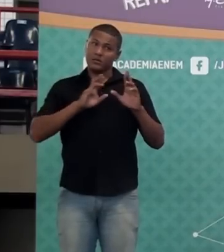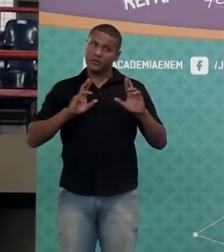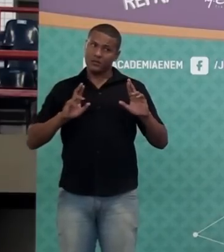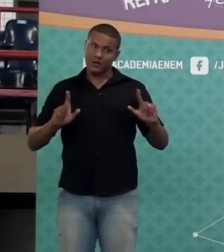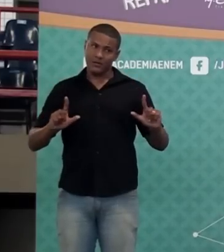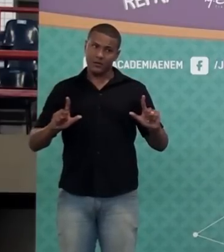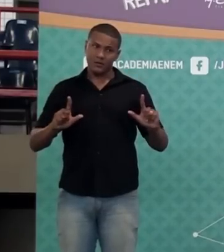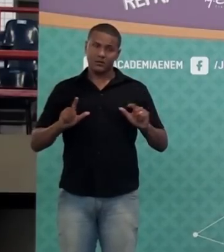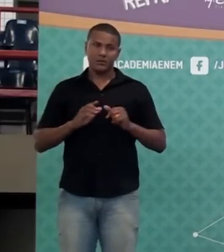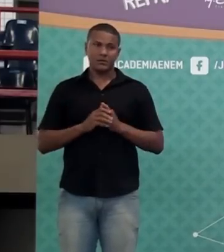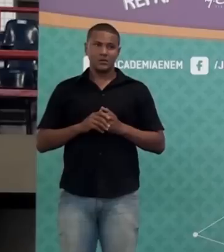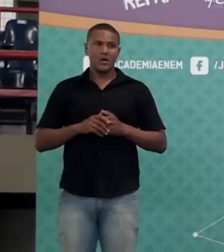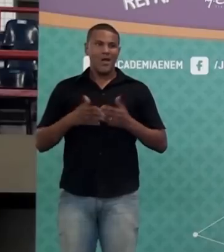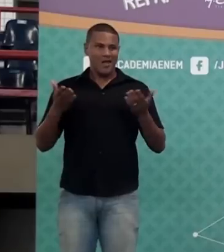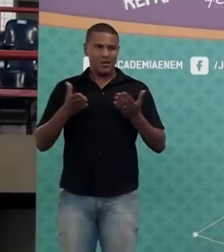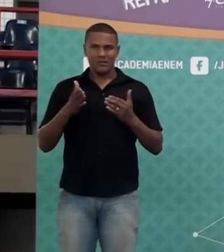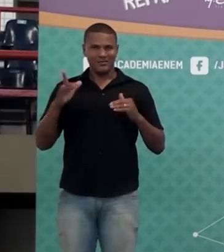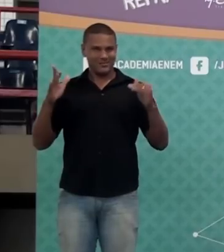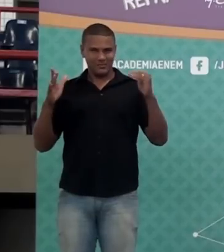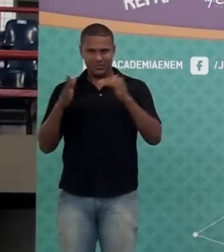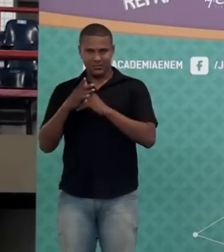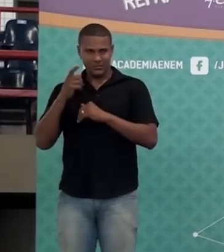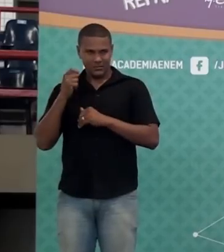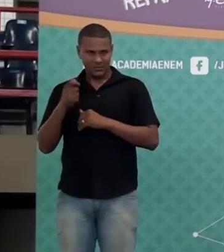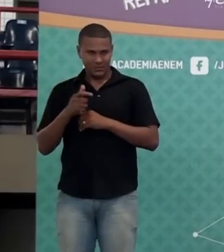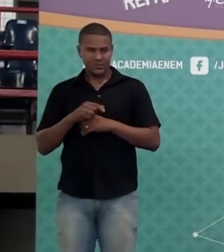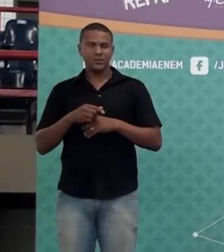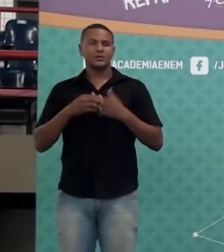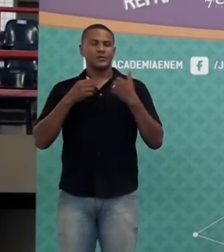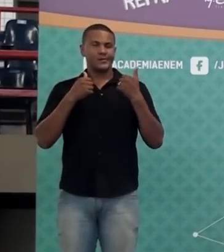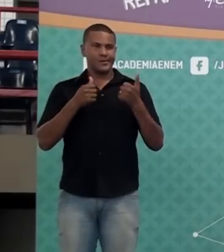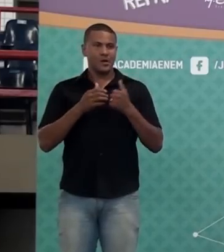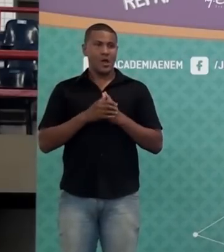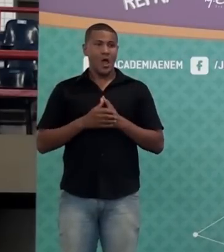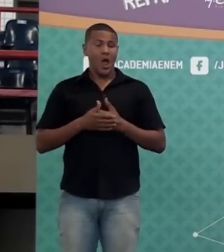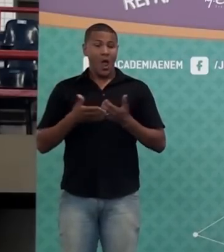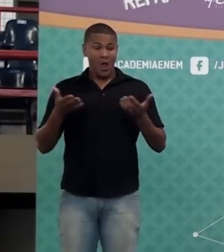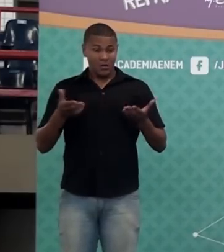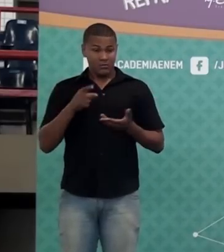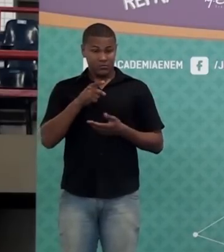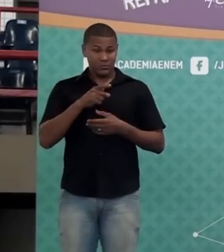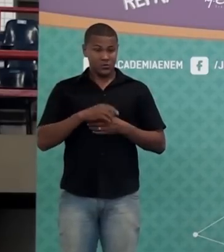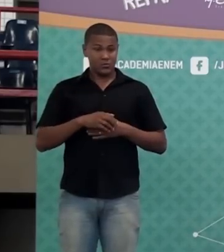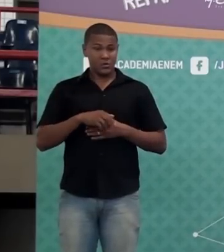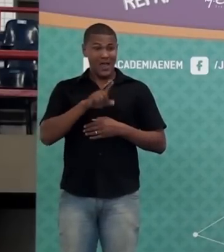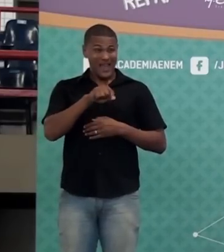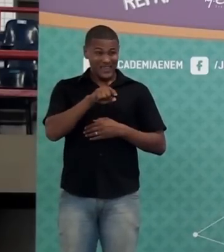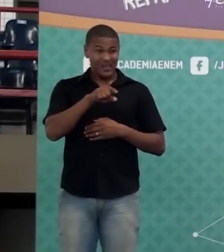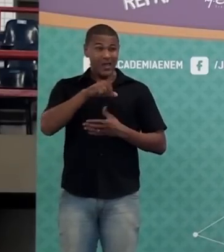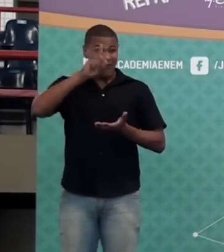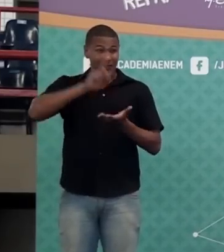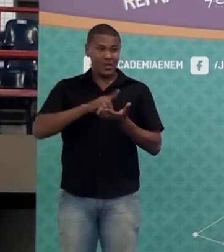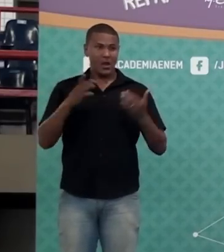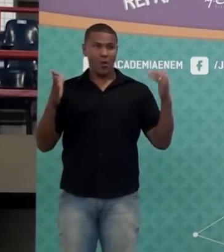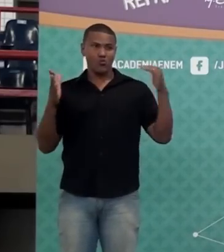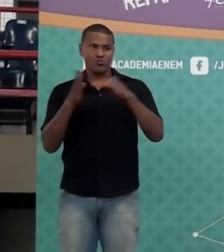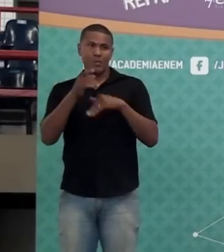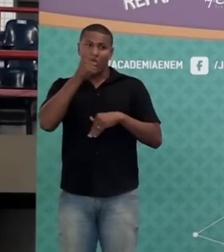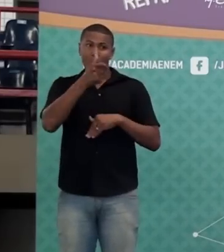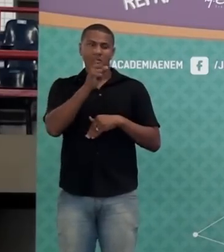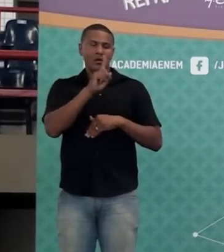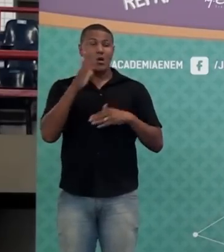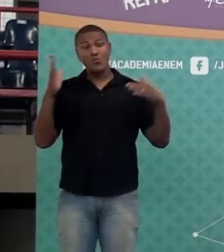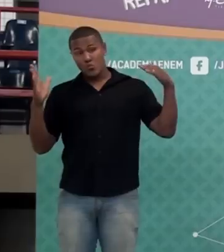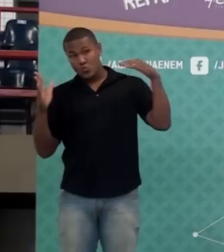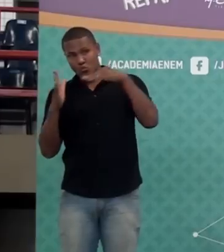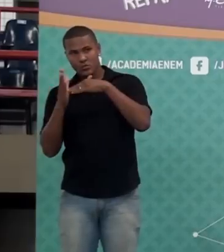a sílaba forte era a penúltima, as oxítonas é quando a sílaba forte é a última. A gente